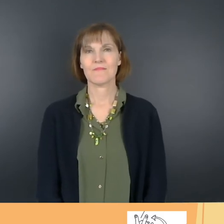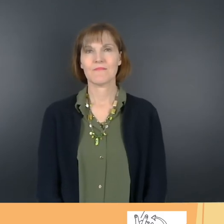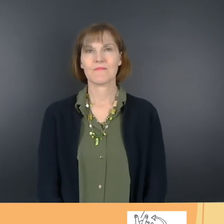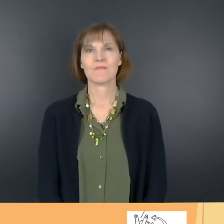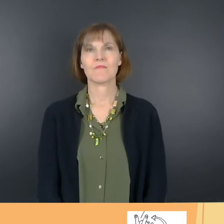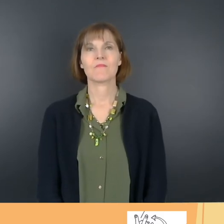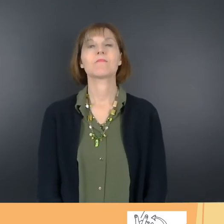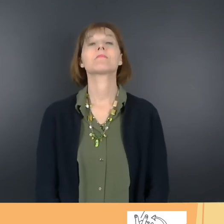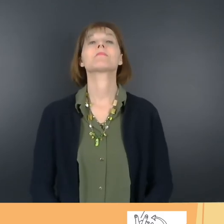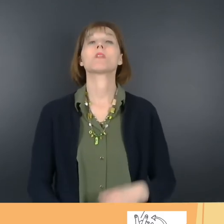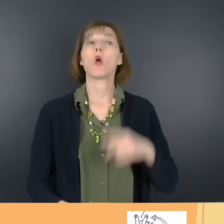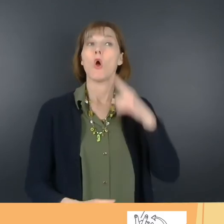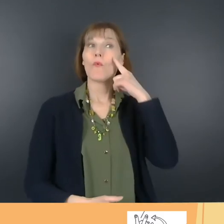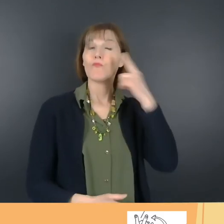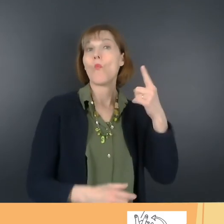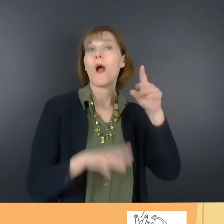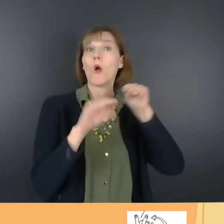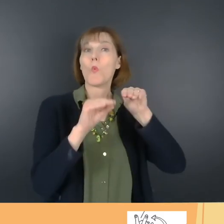besoins.